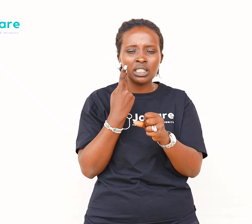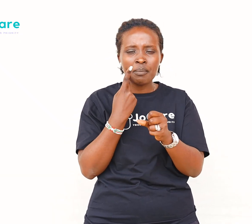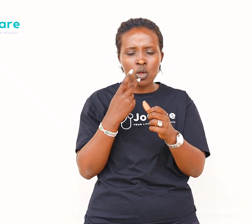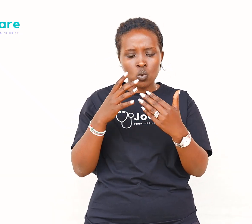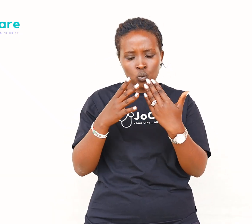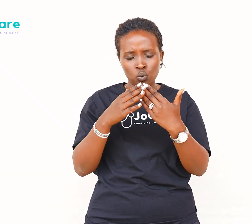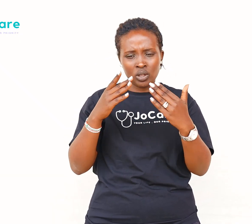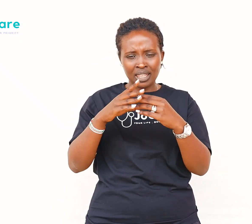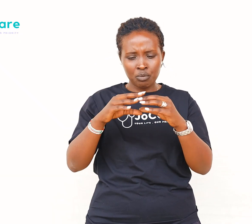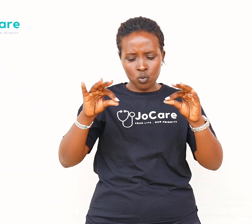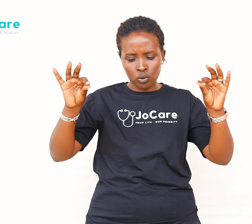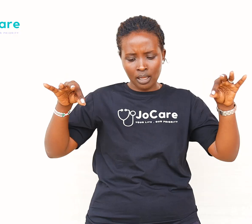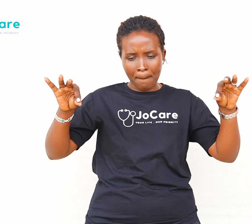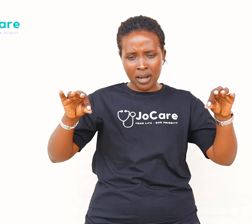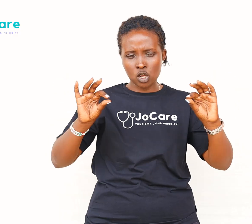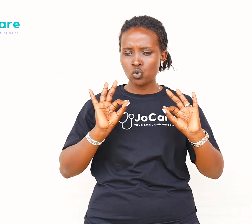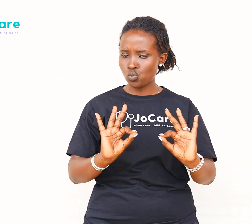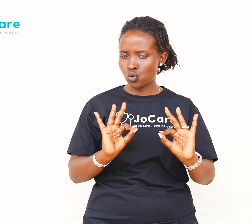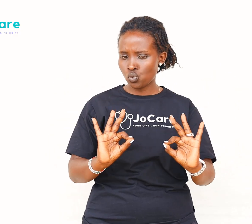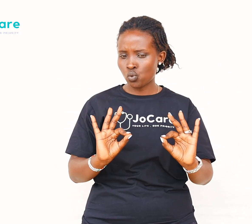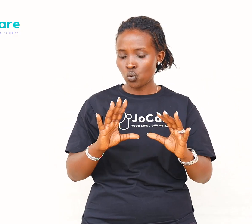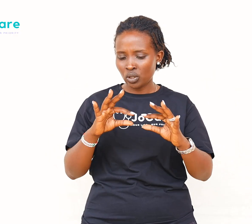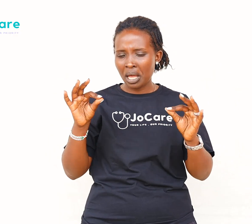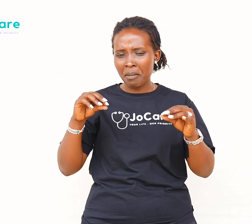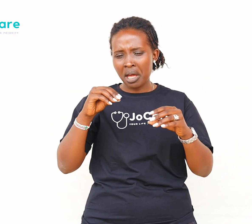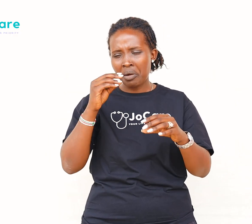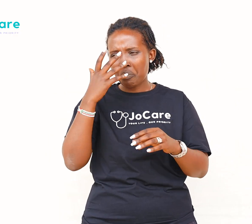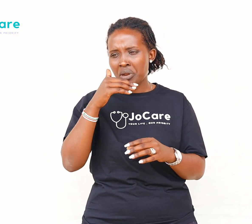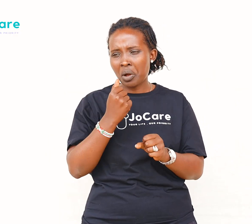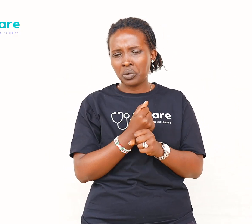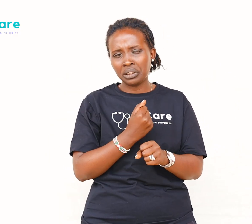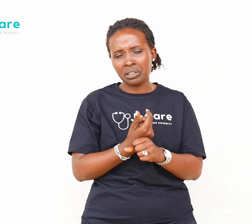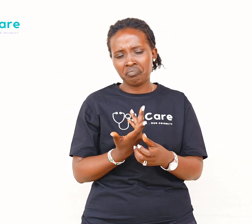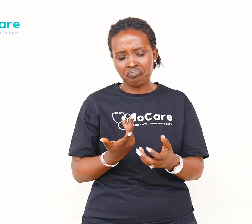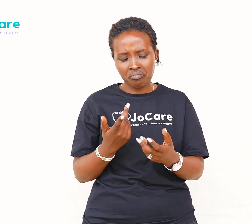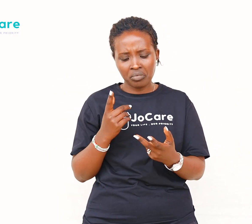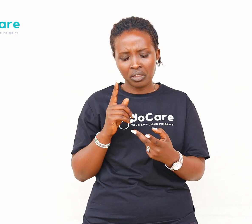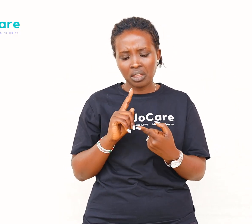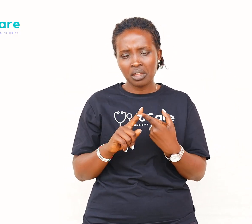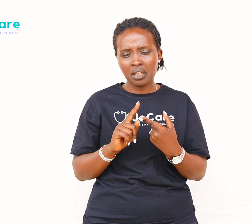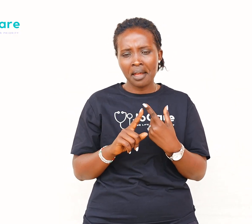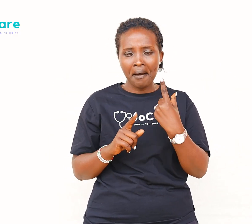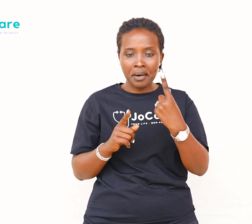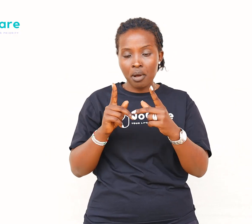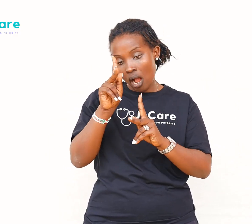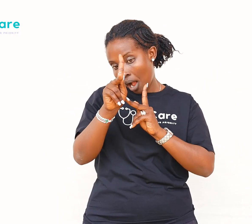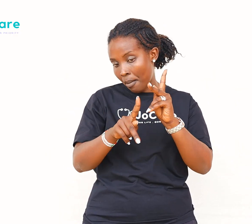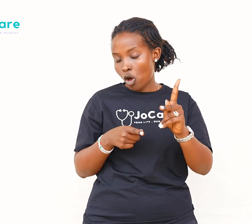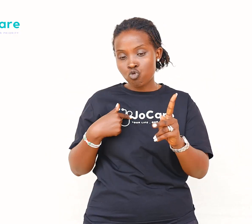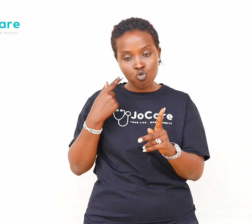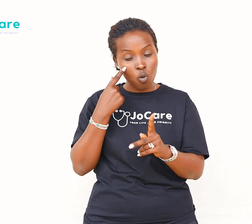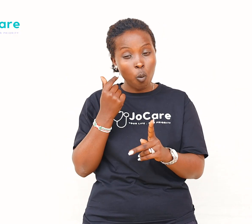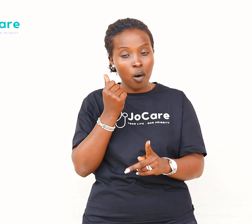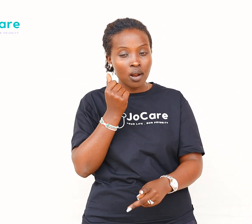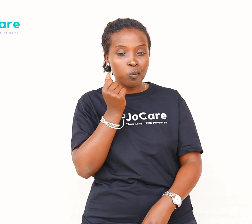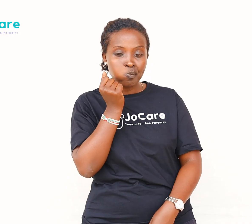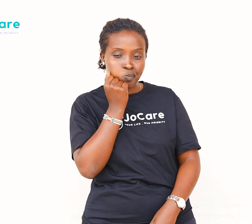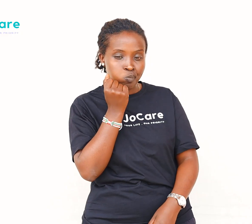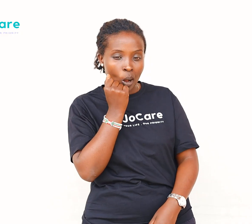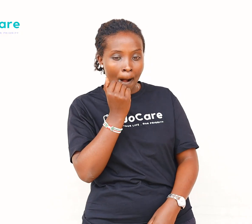yego Udutambaro umuntu akoresha harimo udutambaro ku bantu batabasha kubona ibi niza kuza kubabwira nyuma. yego